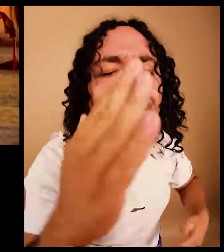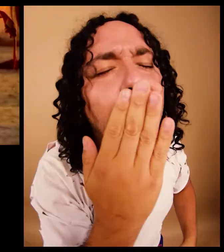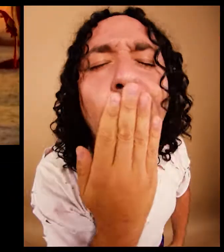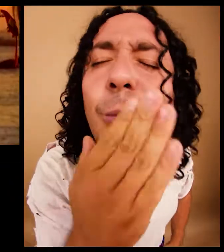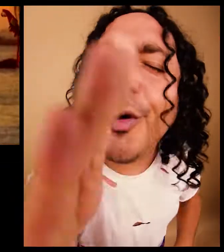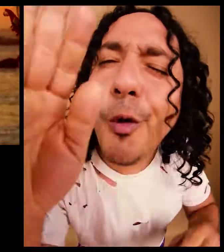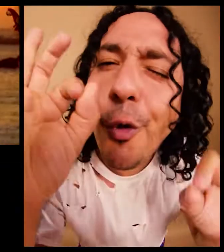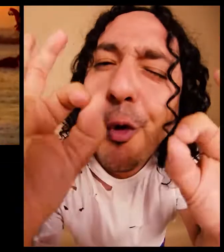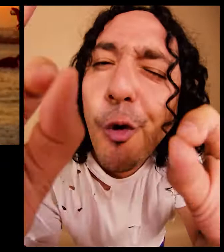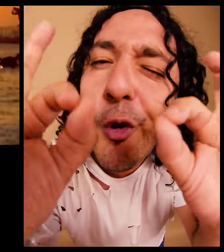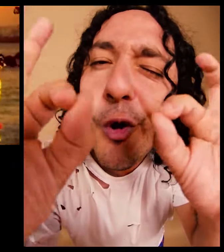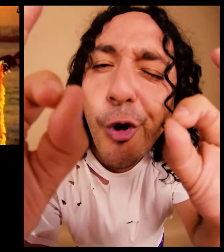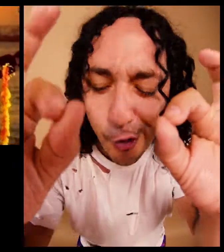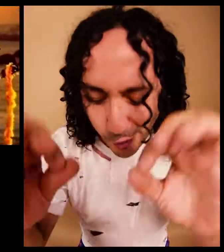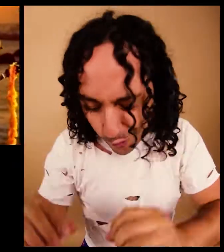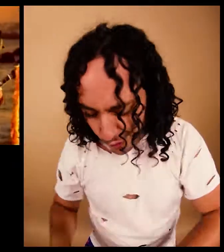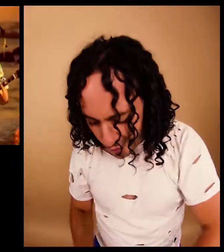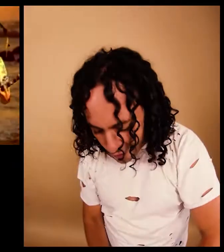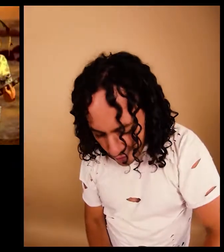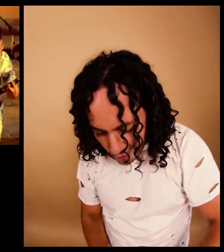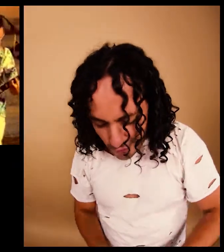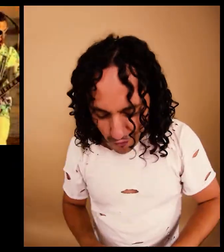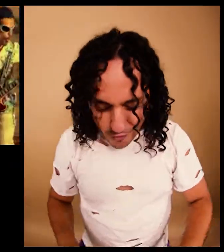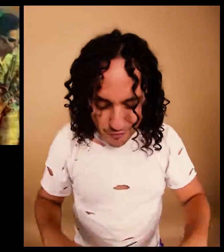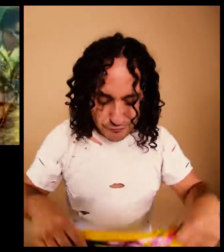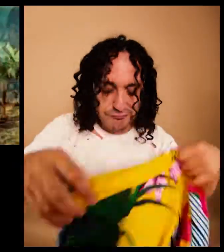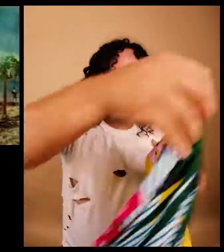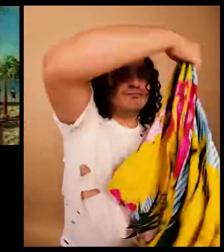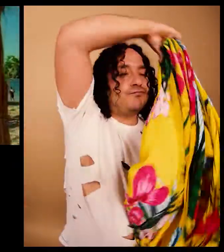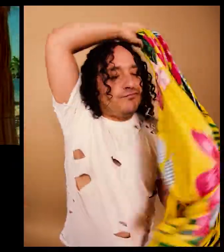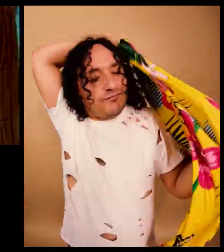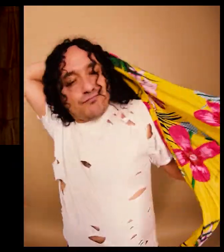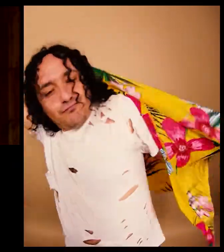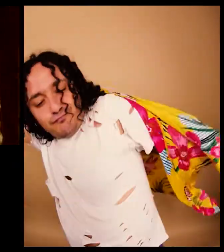que el tiempo será mejor.